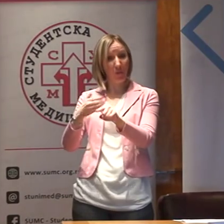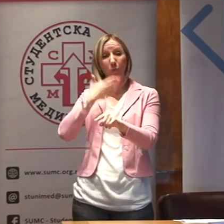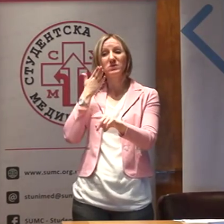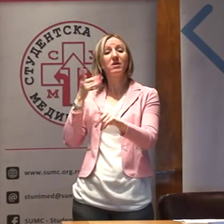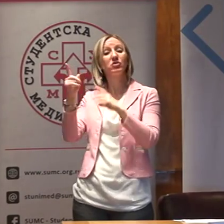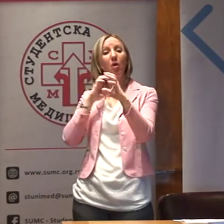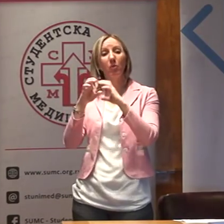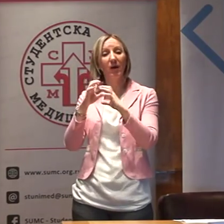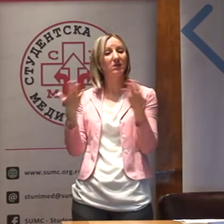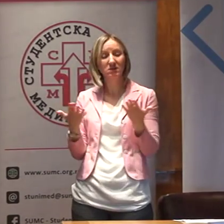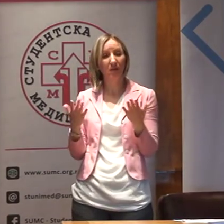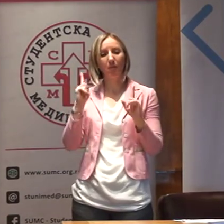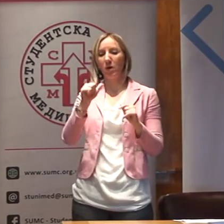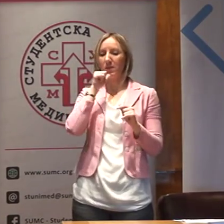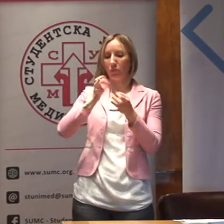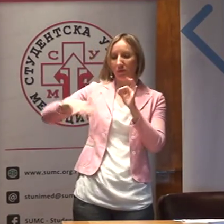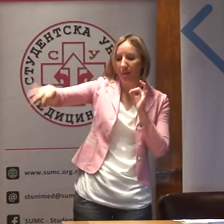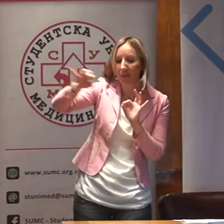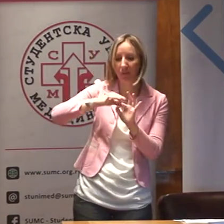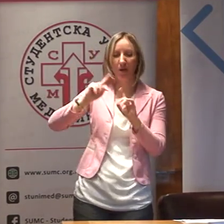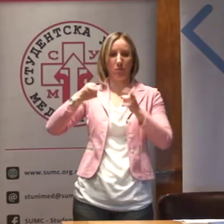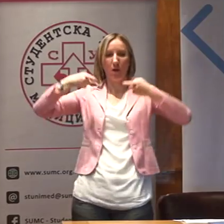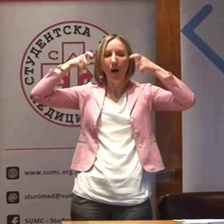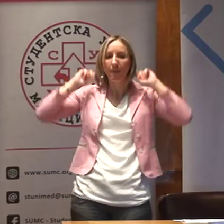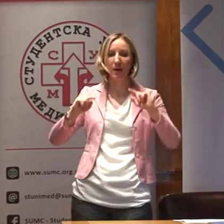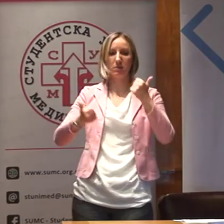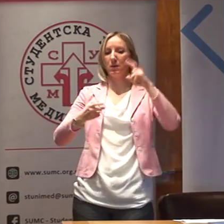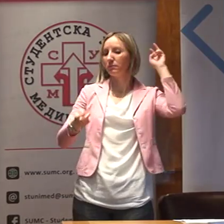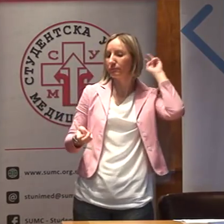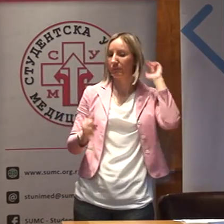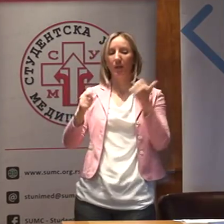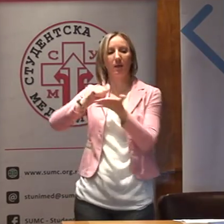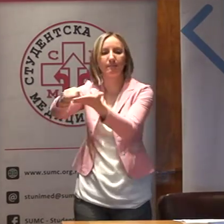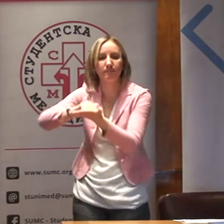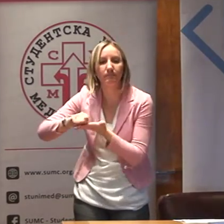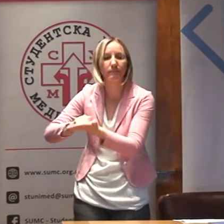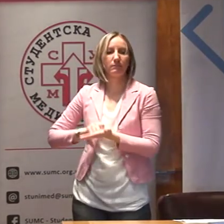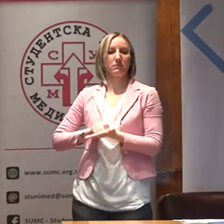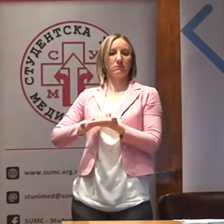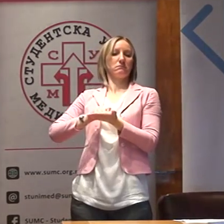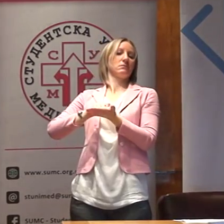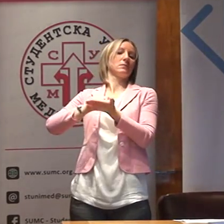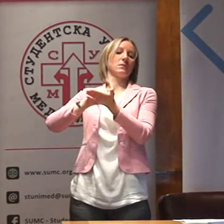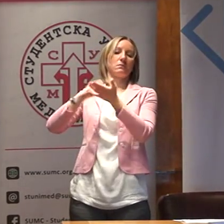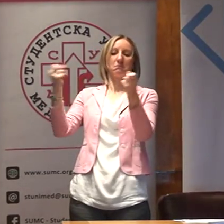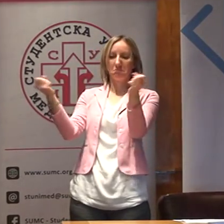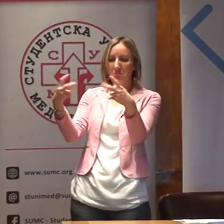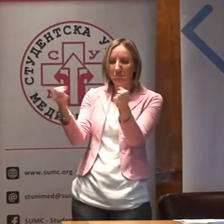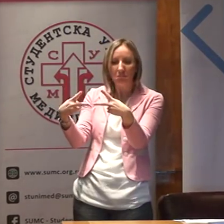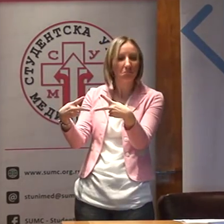nagluvim osobama, uspešnu komunikaciju možemo ostvariti kako? Uz pomoć induktivne petlje, slušnih aparata, koklearnih